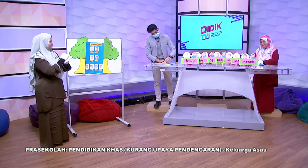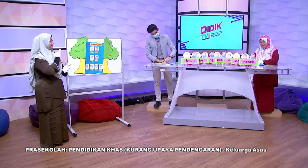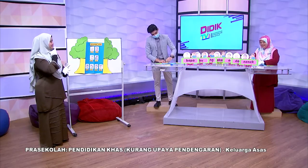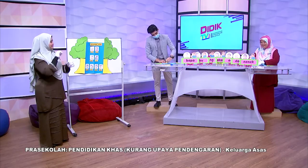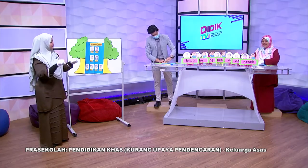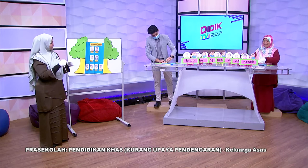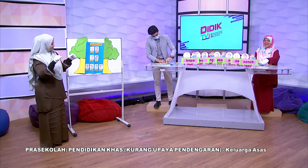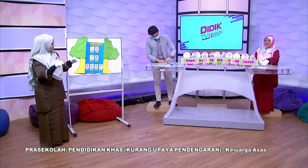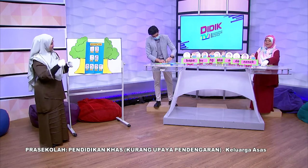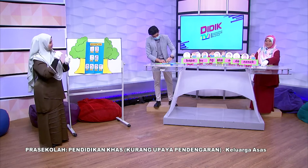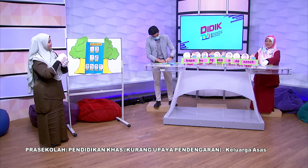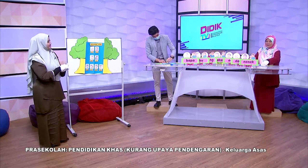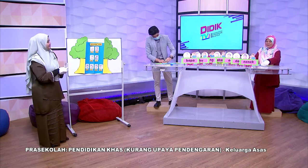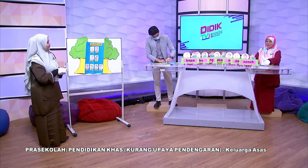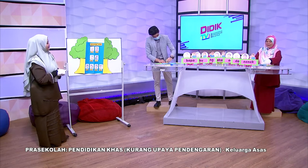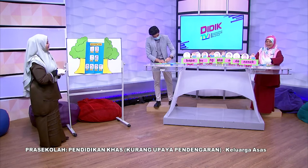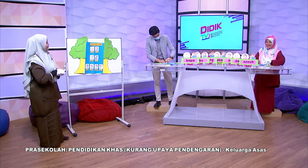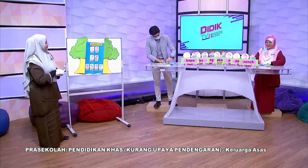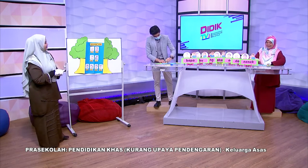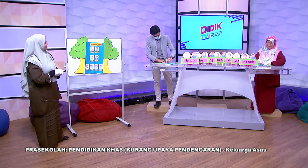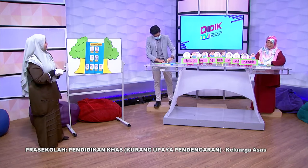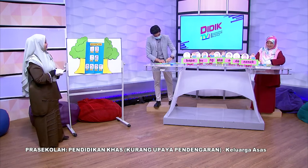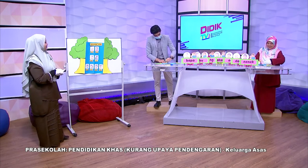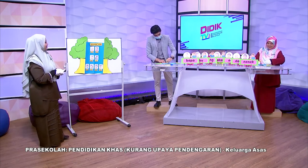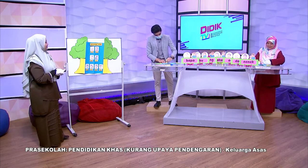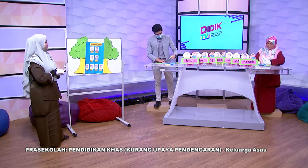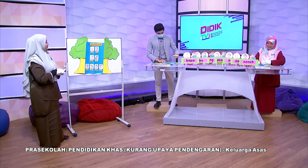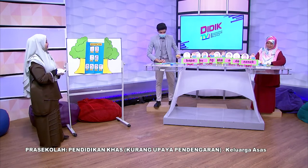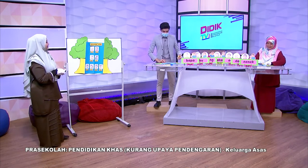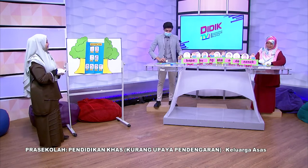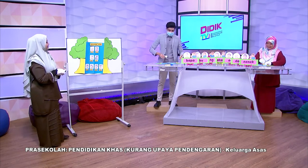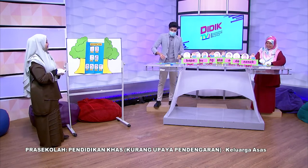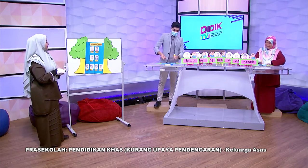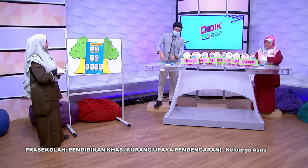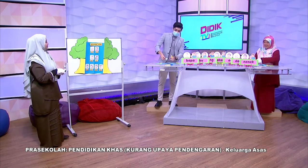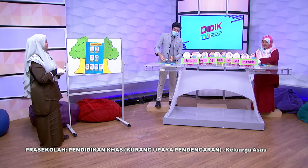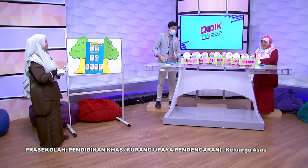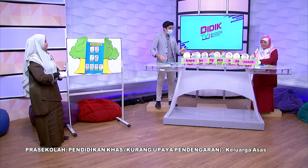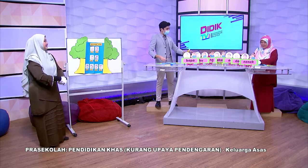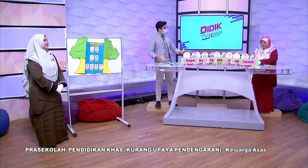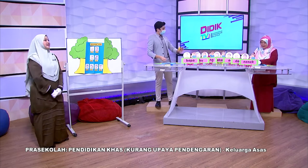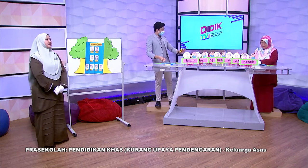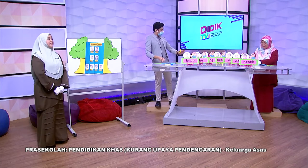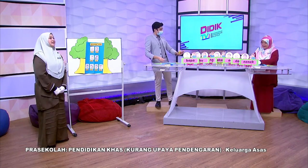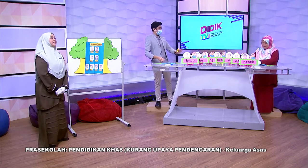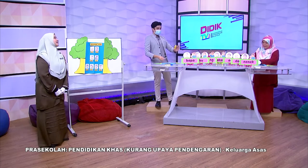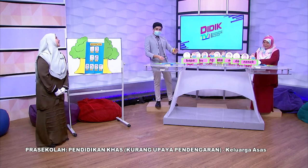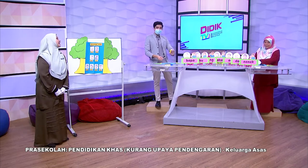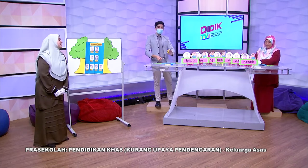tuh Baguslah macam tuh kan Oke oke bye dulu